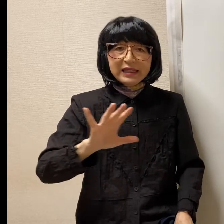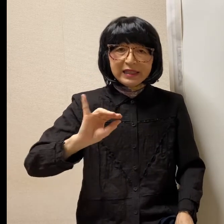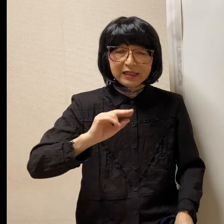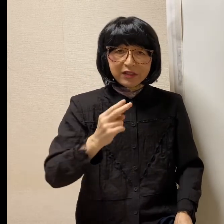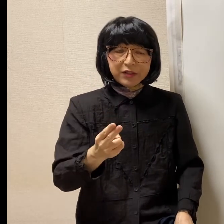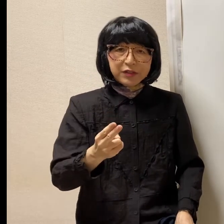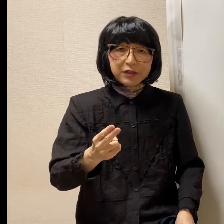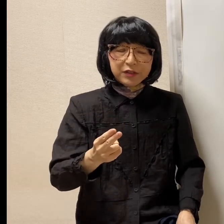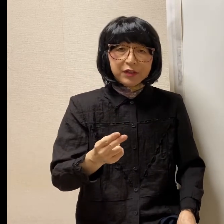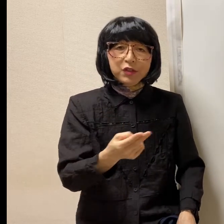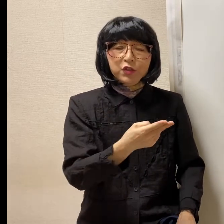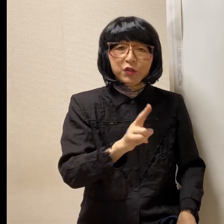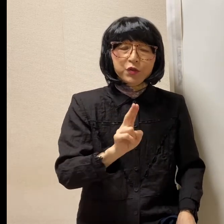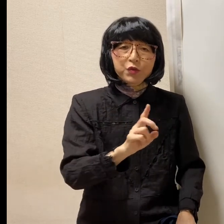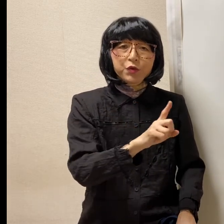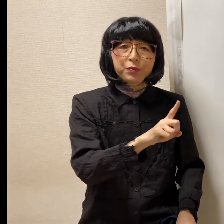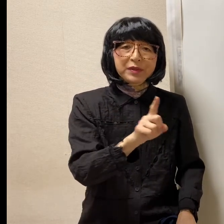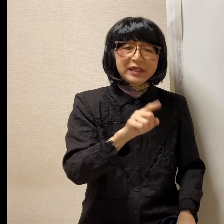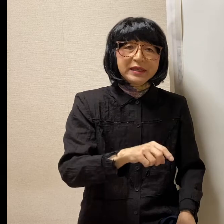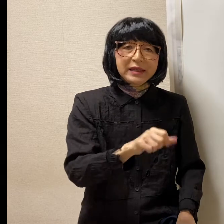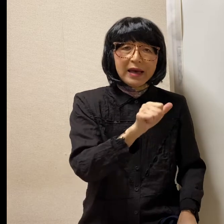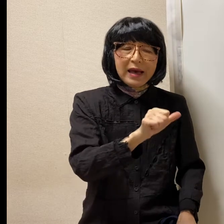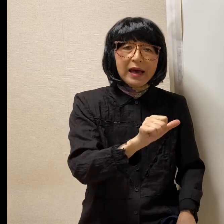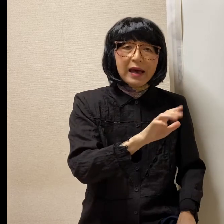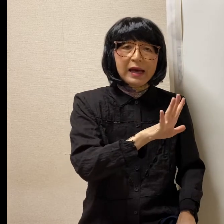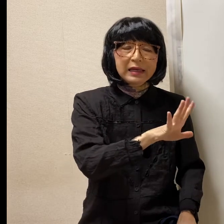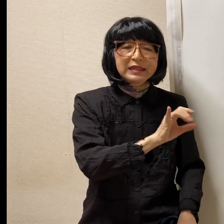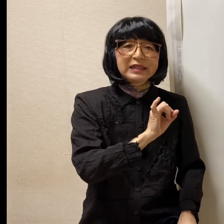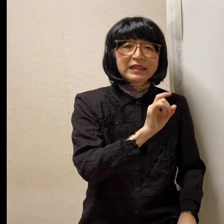I decided to be a teacher.